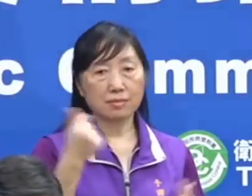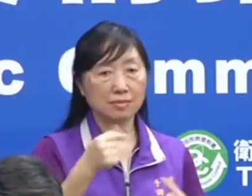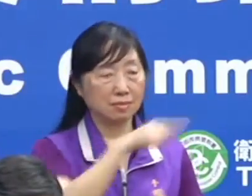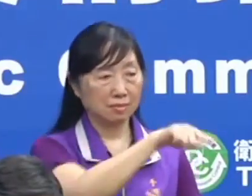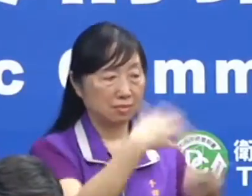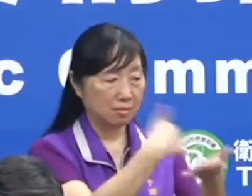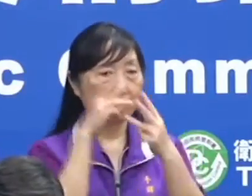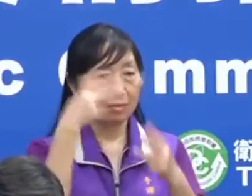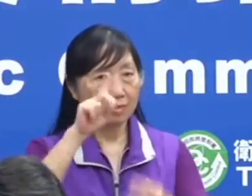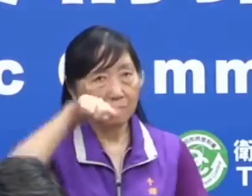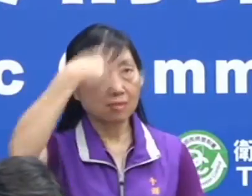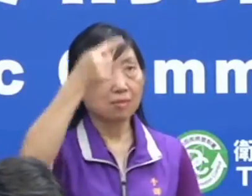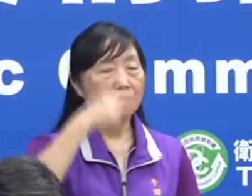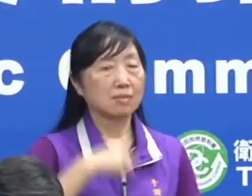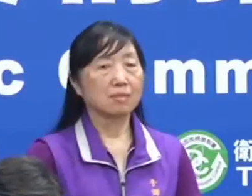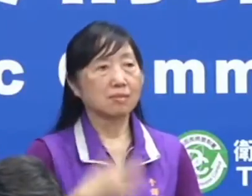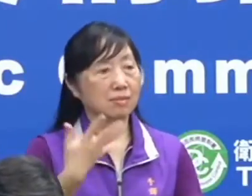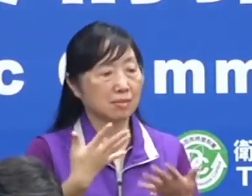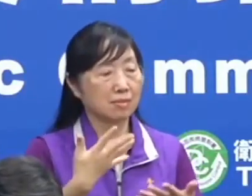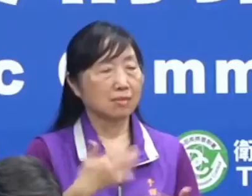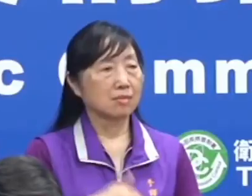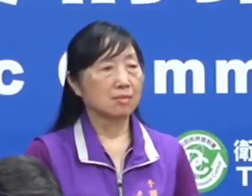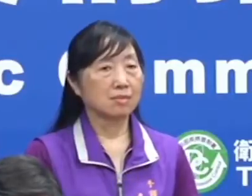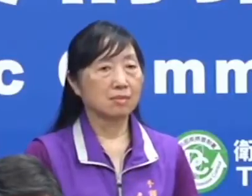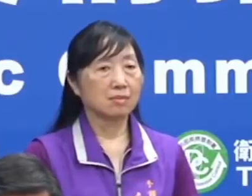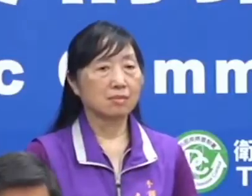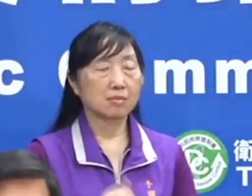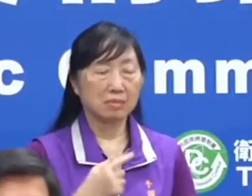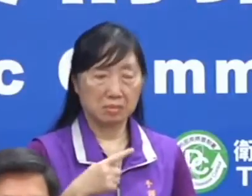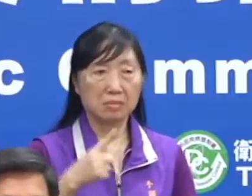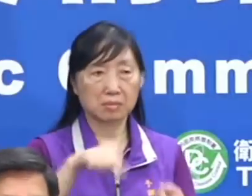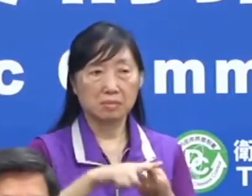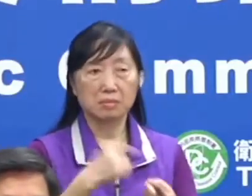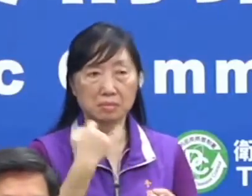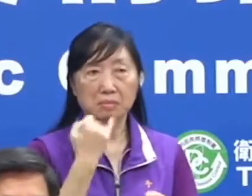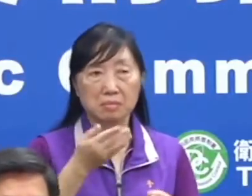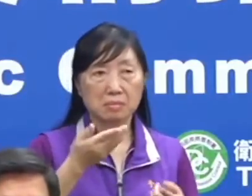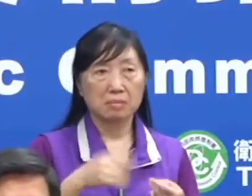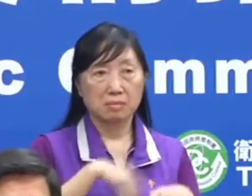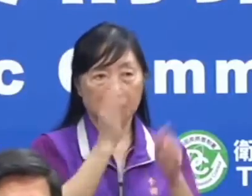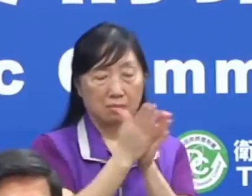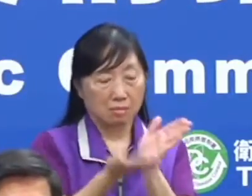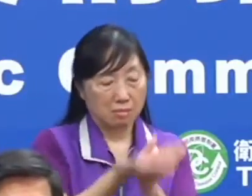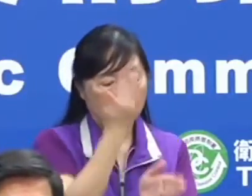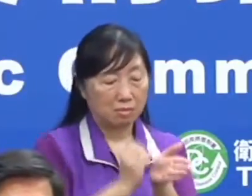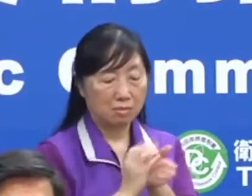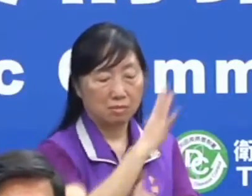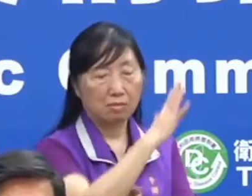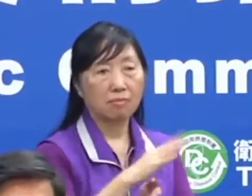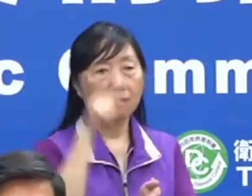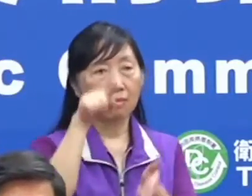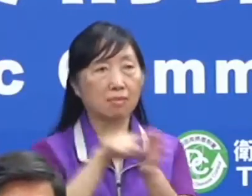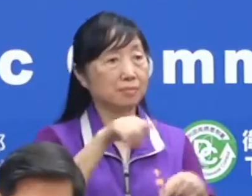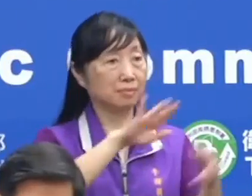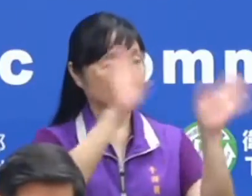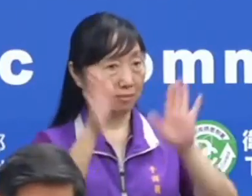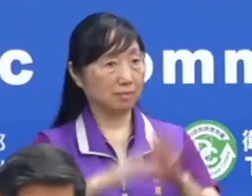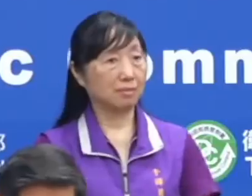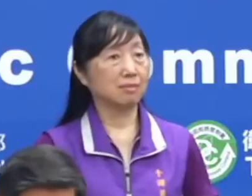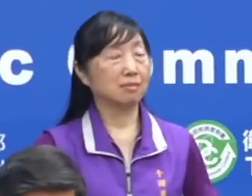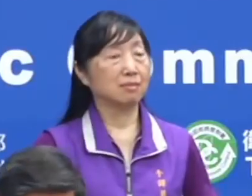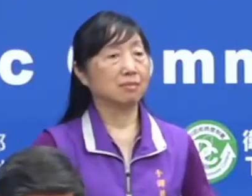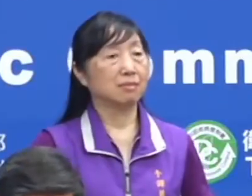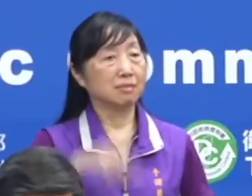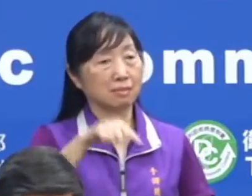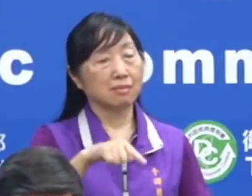其实很快的，几乎可以大胆的预测，周很快就会比这亚洲要来的多了。情势已经